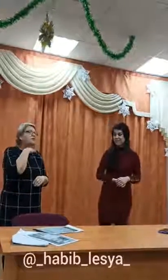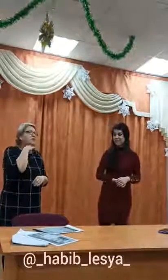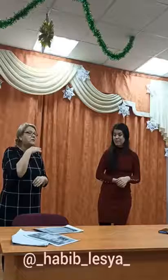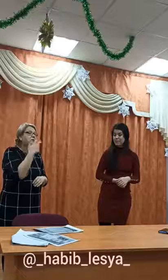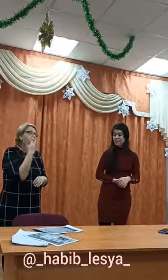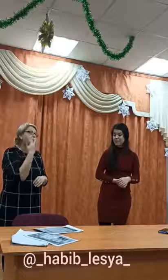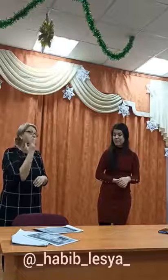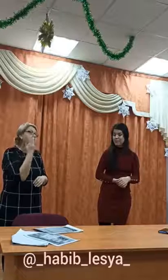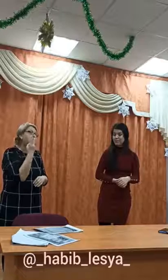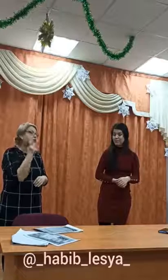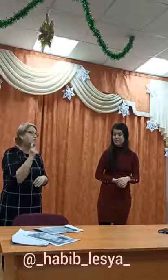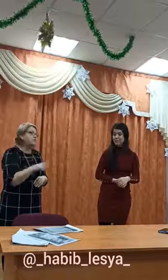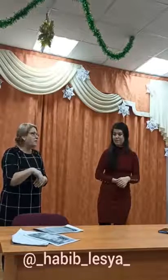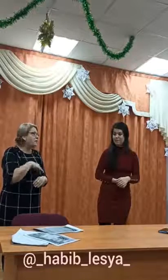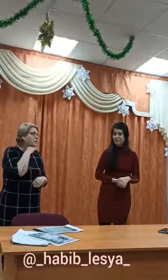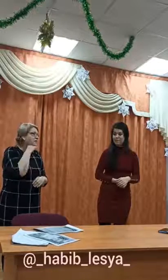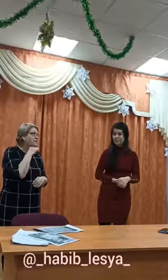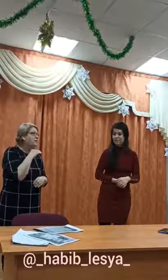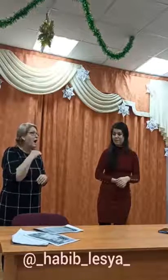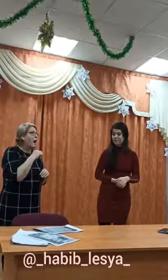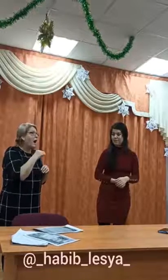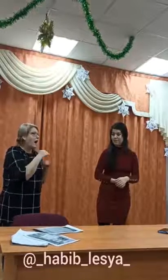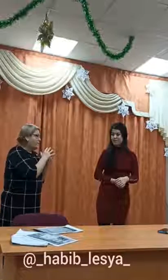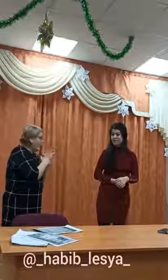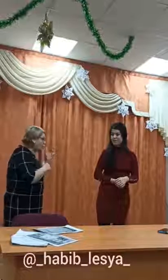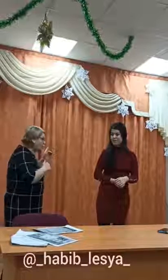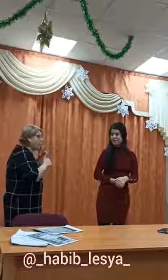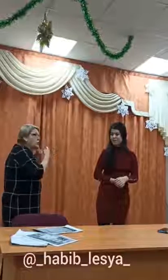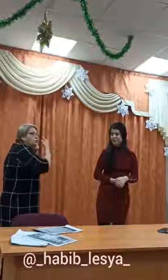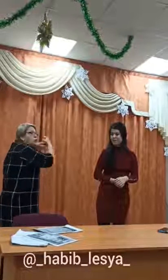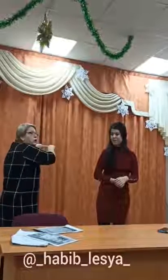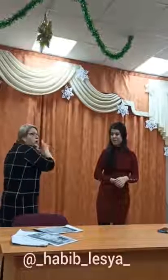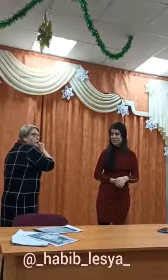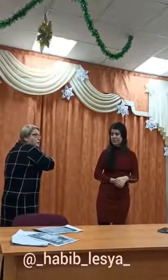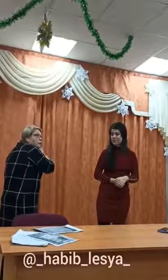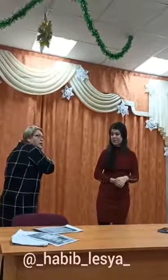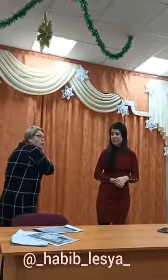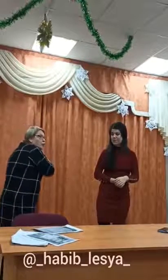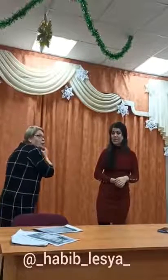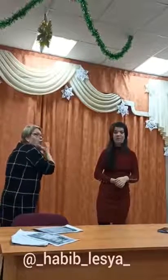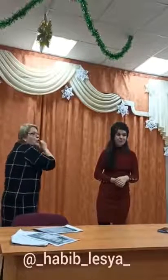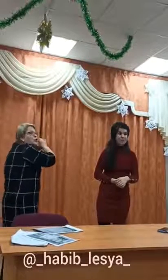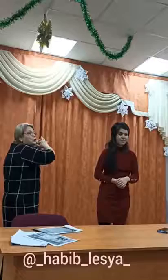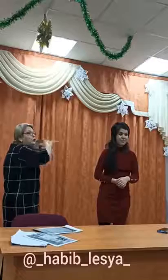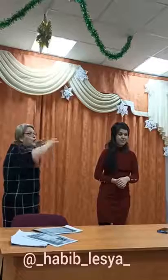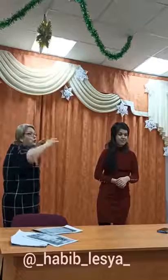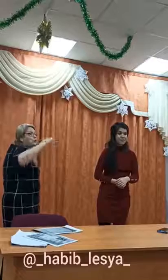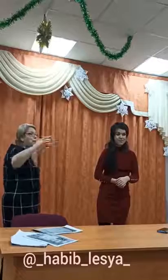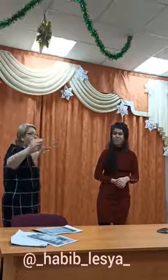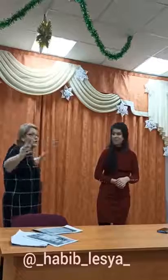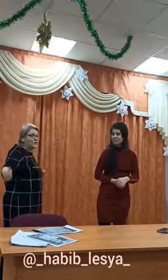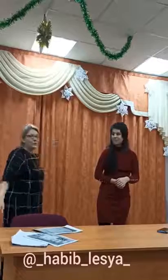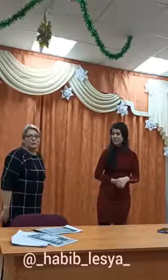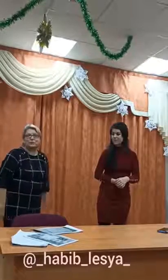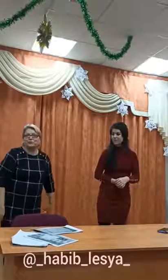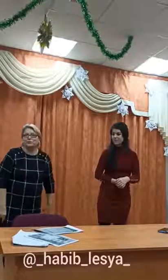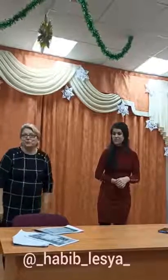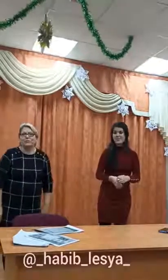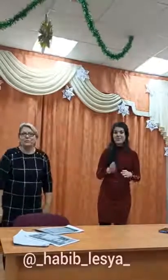Хватит 3-2 человека, хватит. А дальше другие должны работать. Еще дальше.